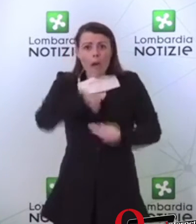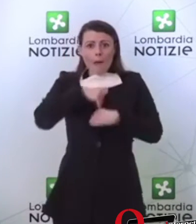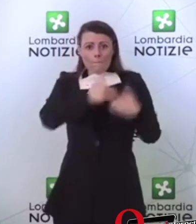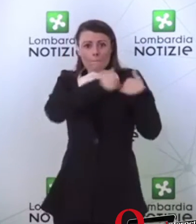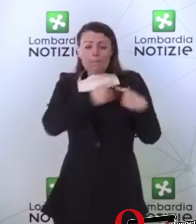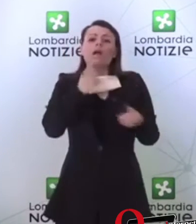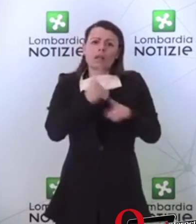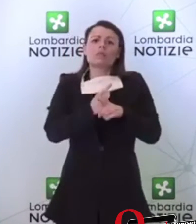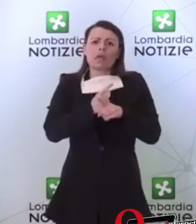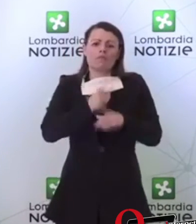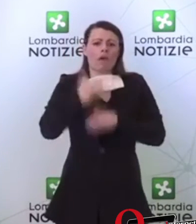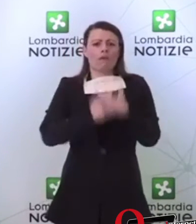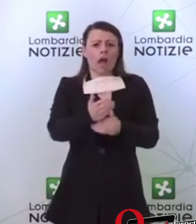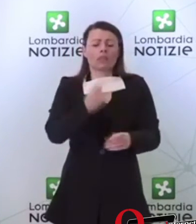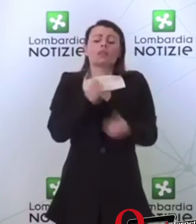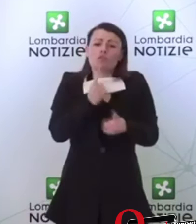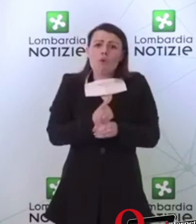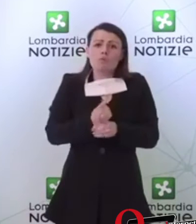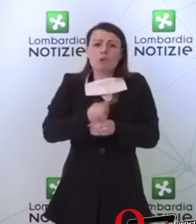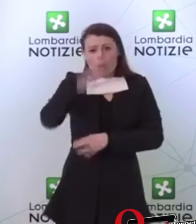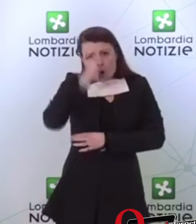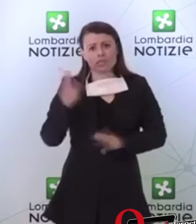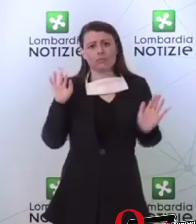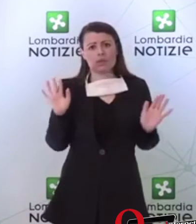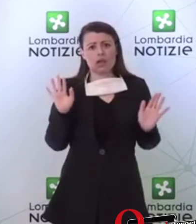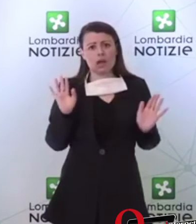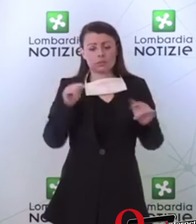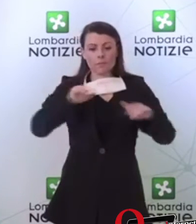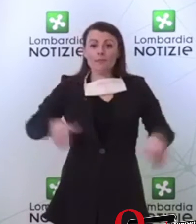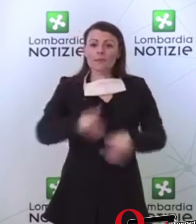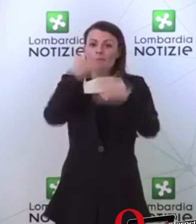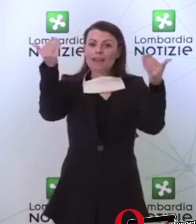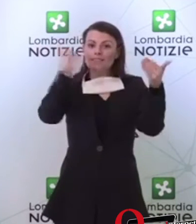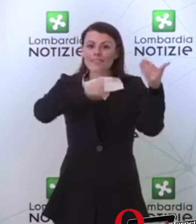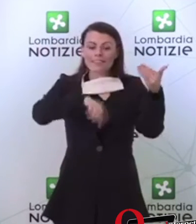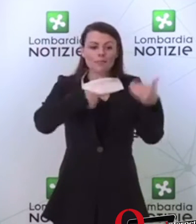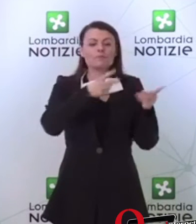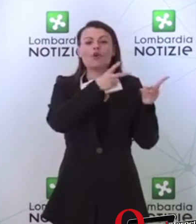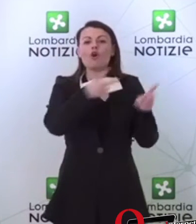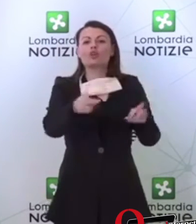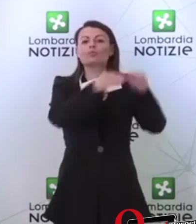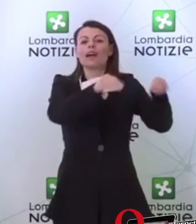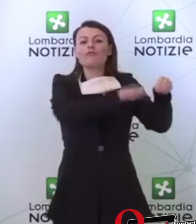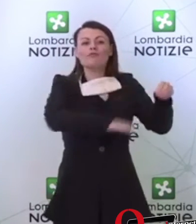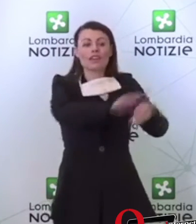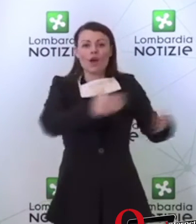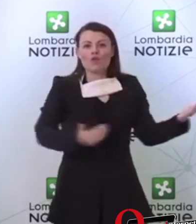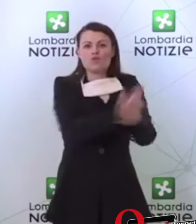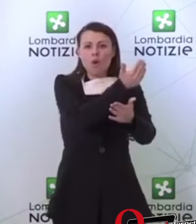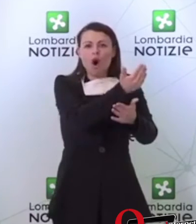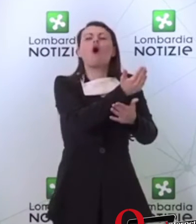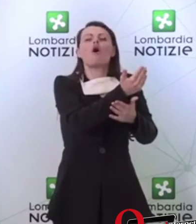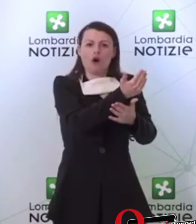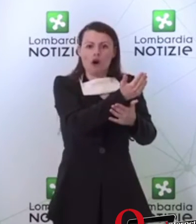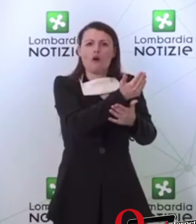dobbiamo rispettare. Questa mattina c'è stata la benedizione del nuovo ospedale in fiera da